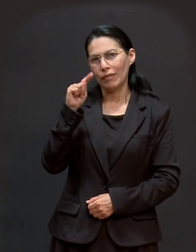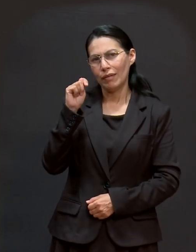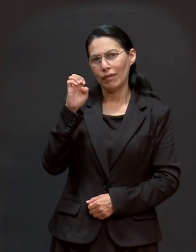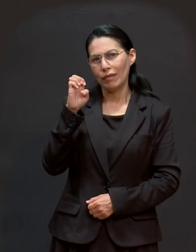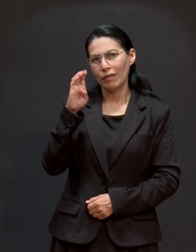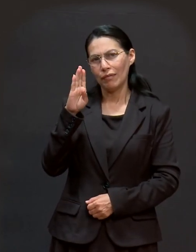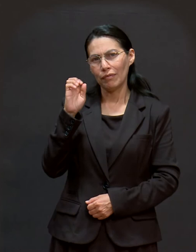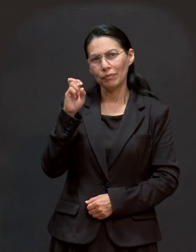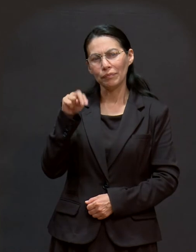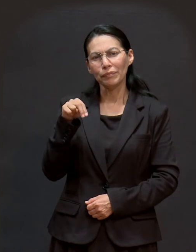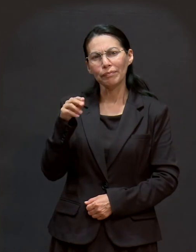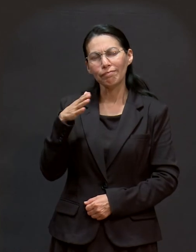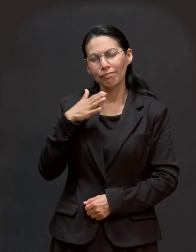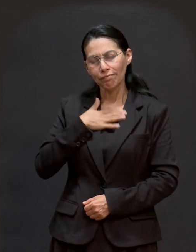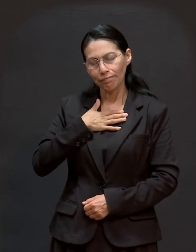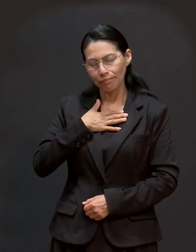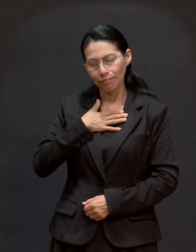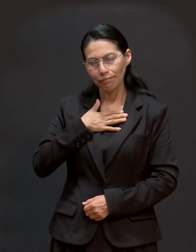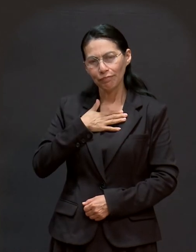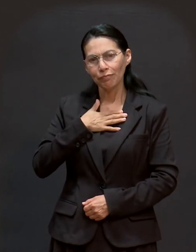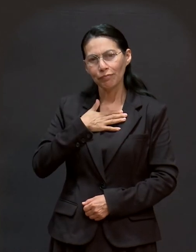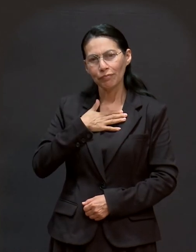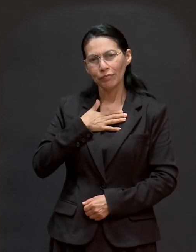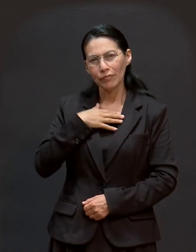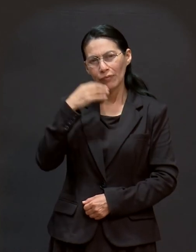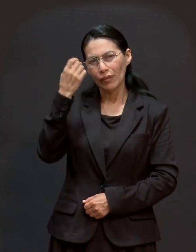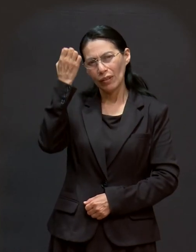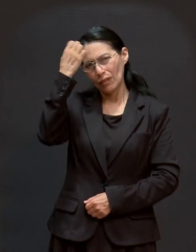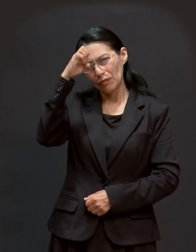esteban en mi caso personal